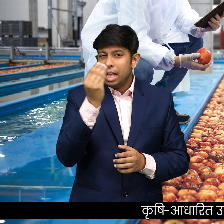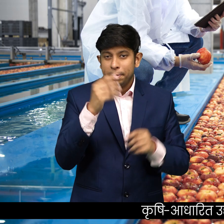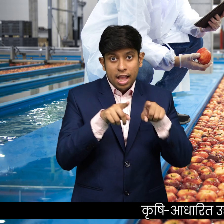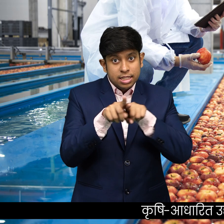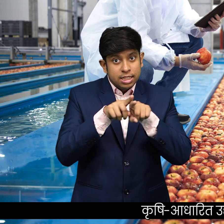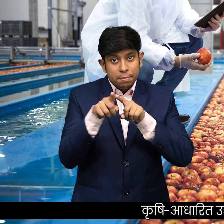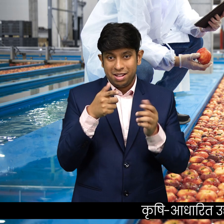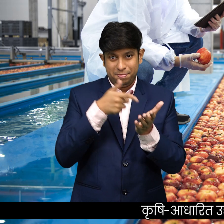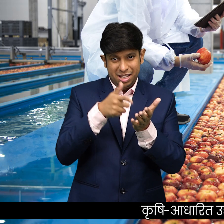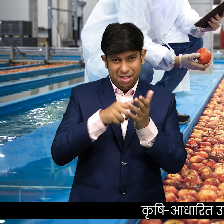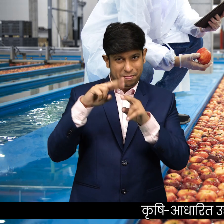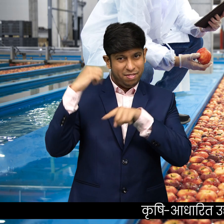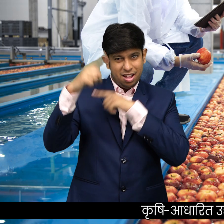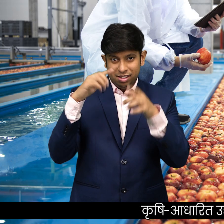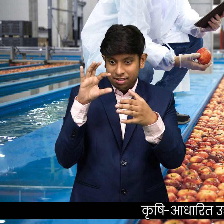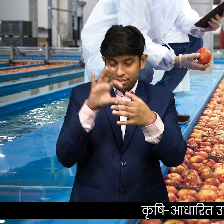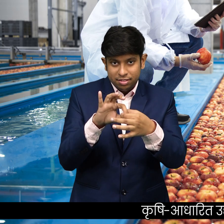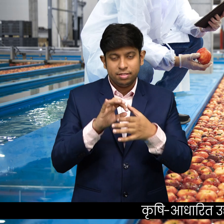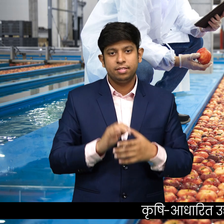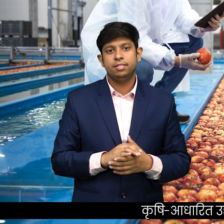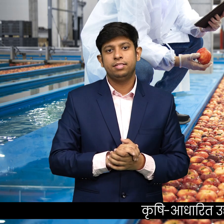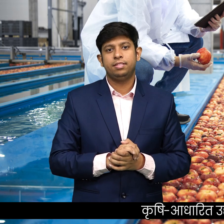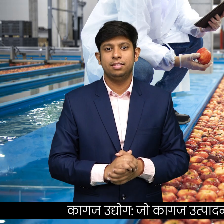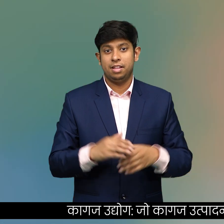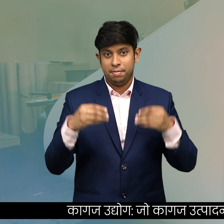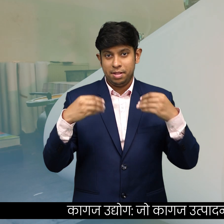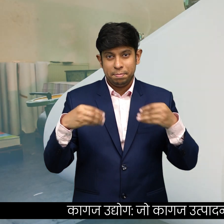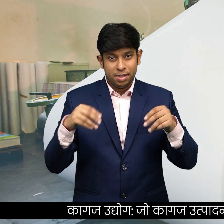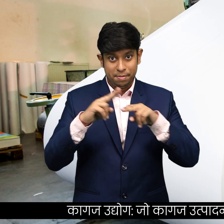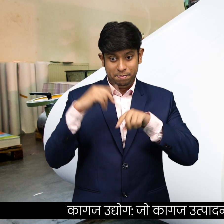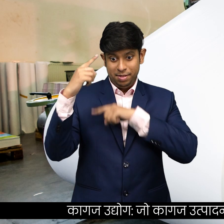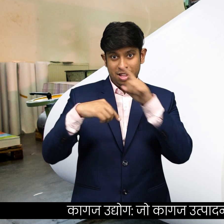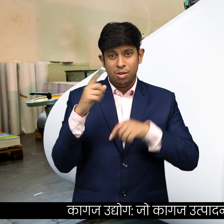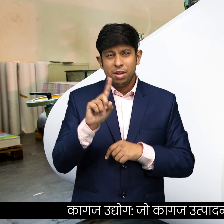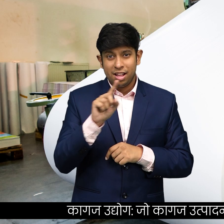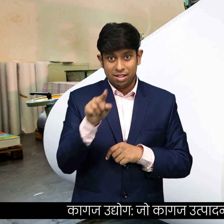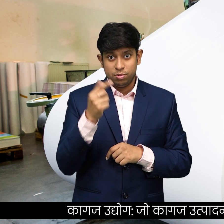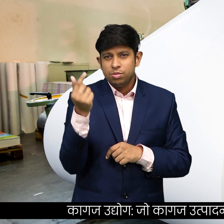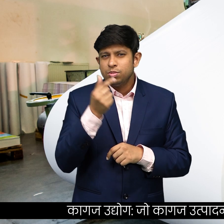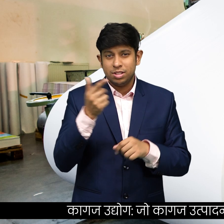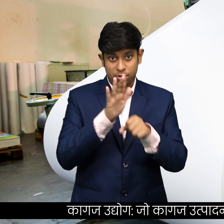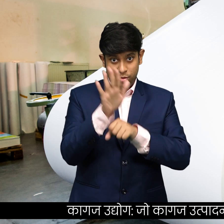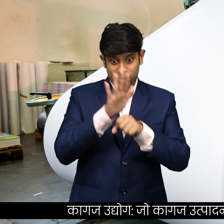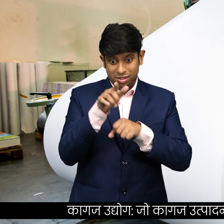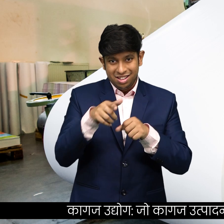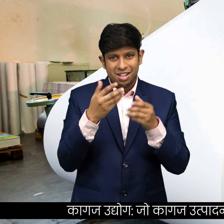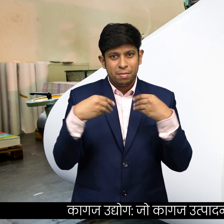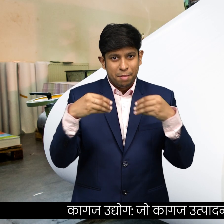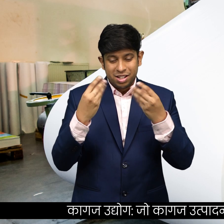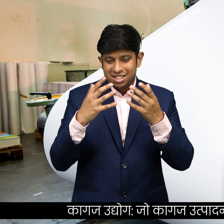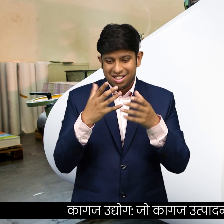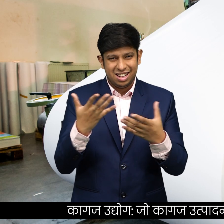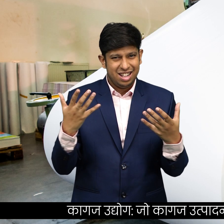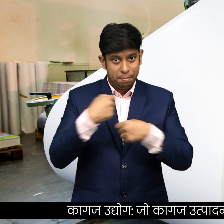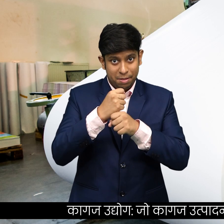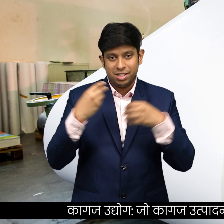कृषि आधारित उद्योगों के कुछ उदाहरण: कागज उद्योग, जो कागज उत्पादन के लिए लकड़ी का